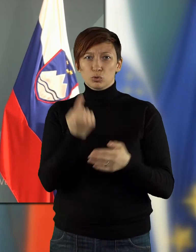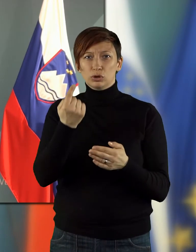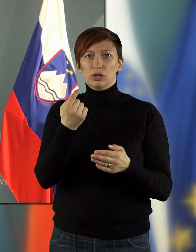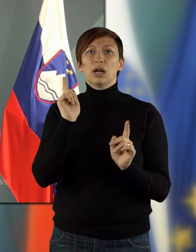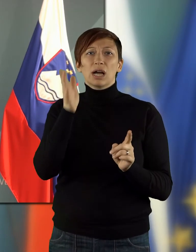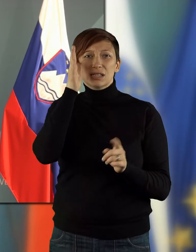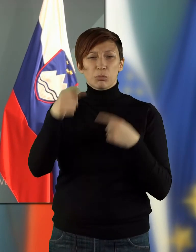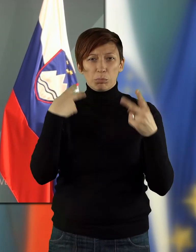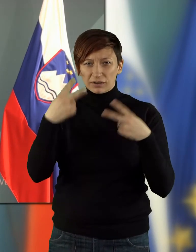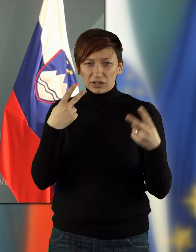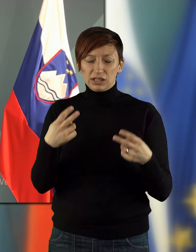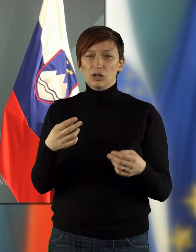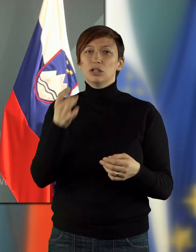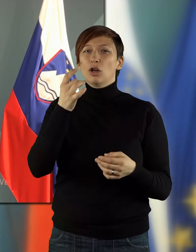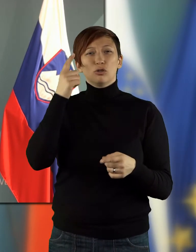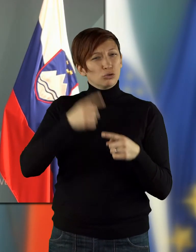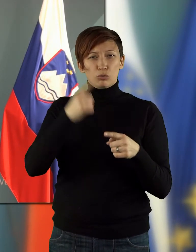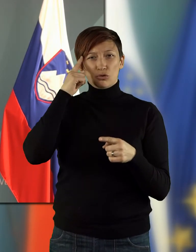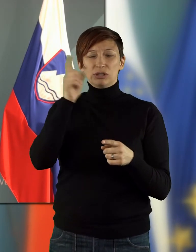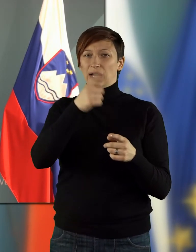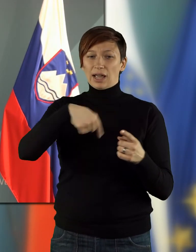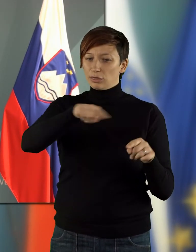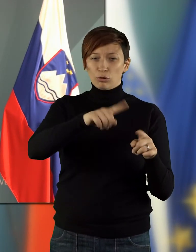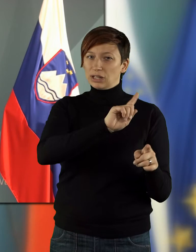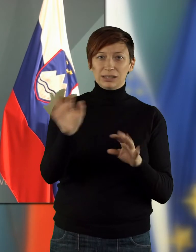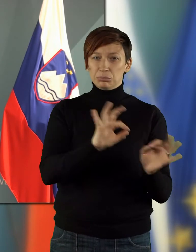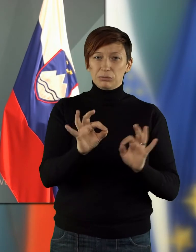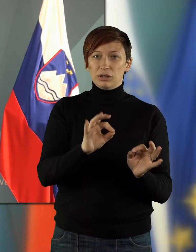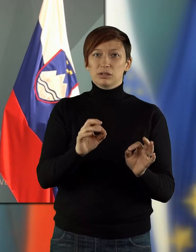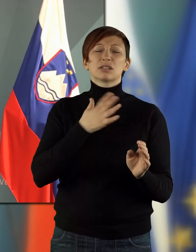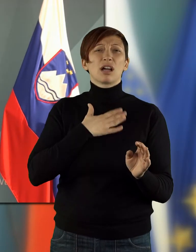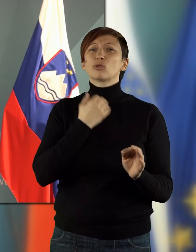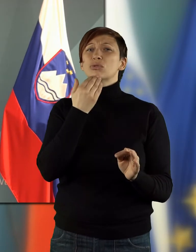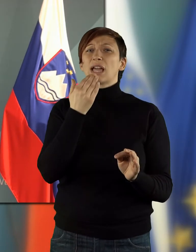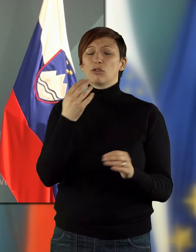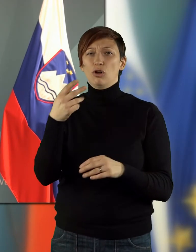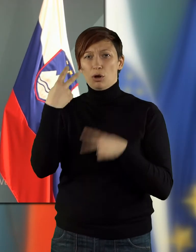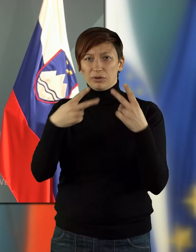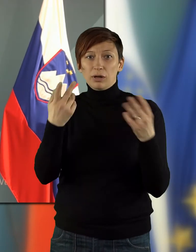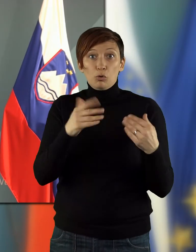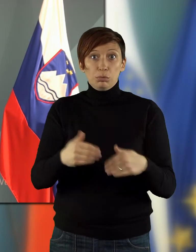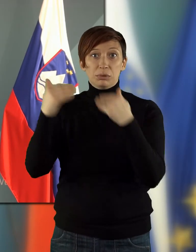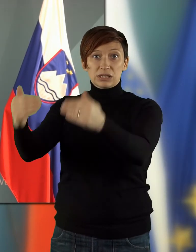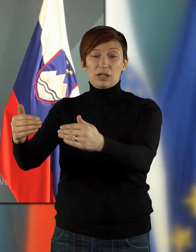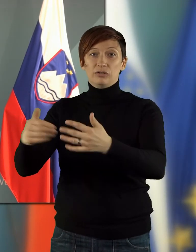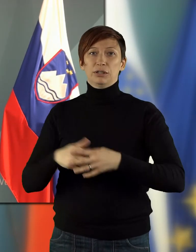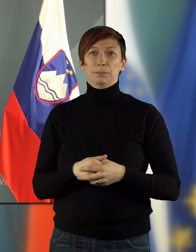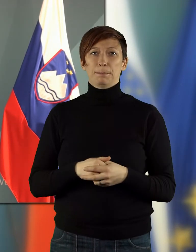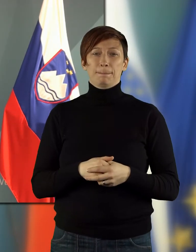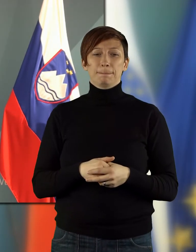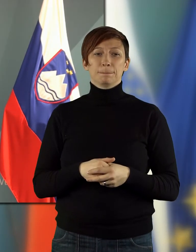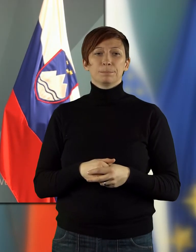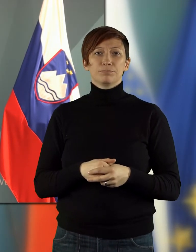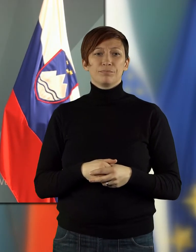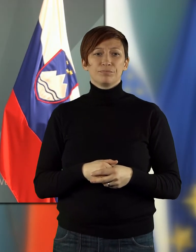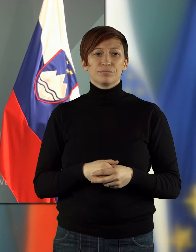kaj se bo preverjalo, da enota ni pripravljena, šli v preverjanje, ki bi ga lahko predstavili.